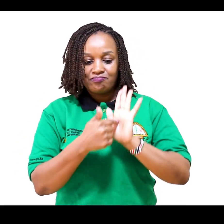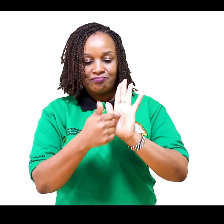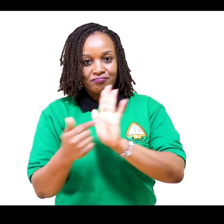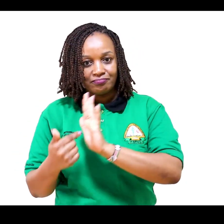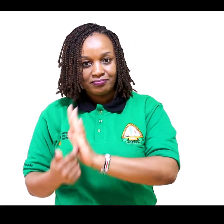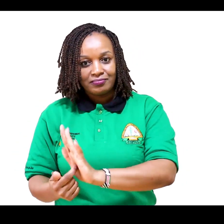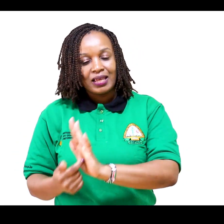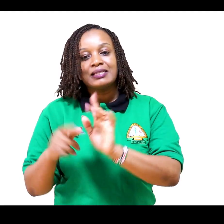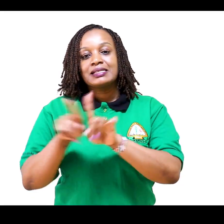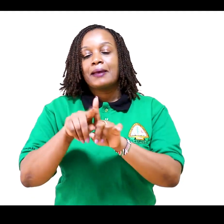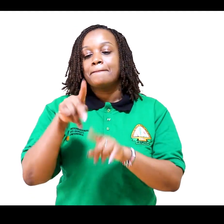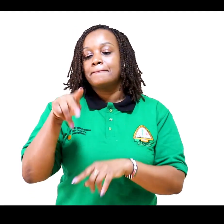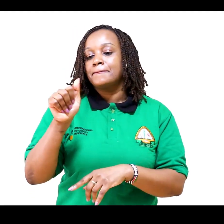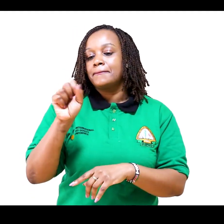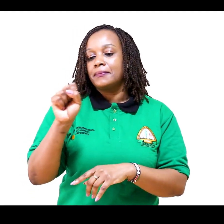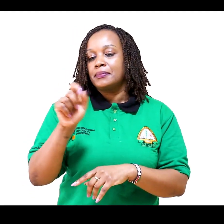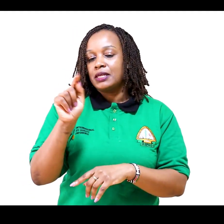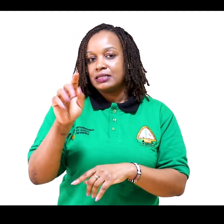na hufanyika ndani ya siku 20.